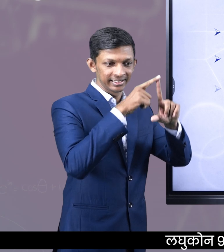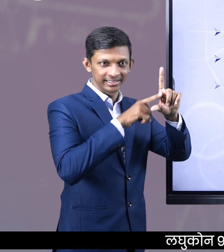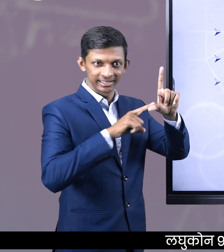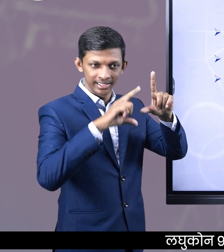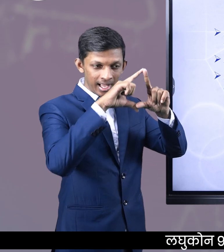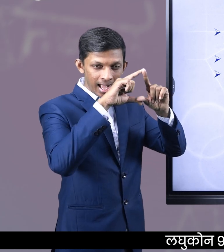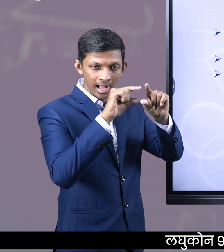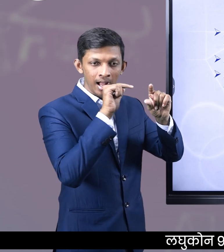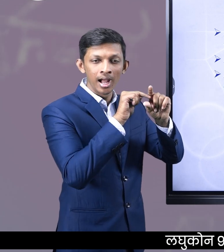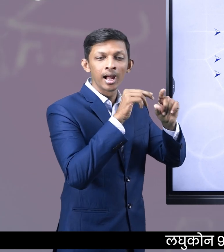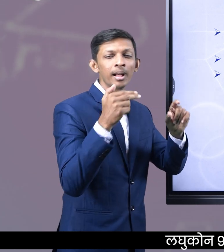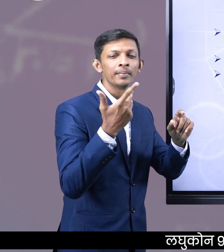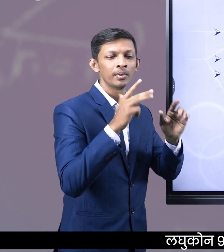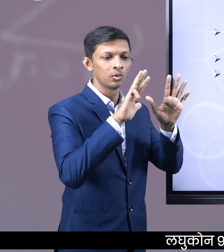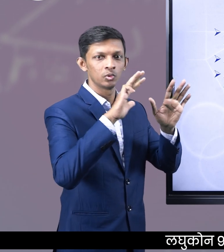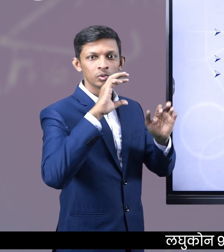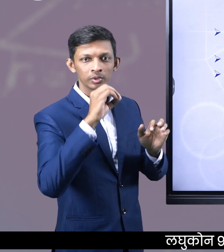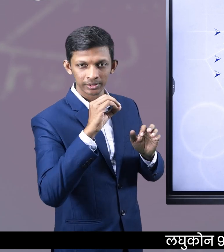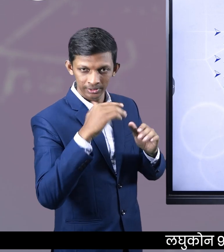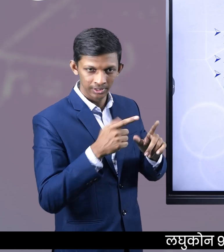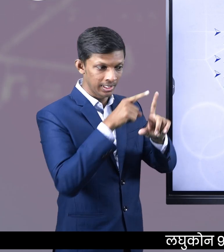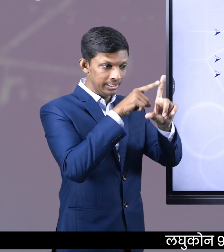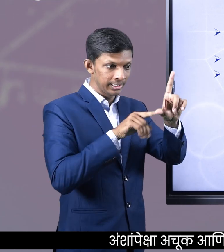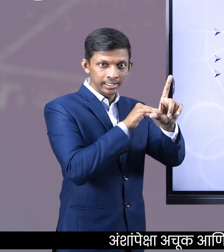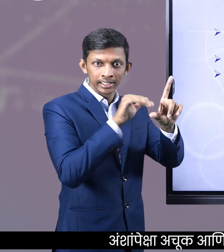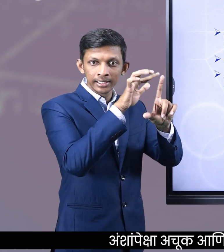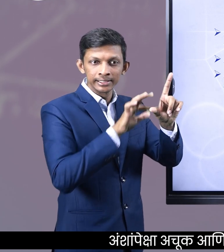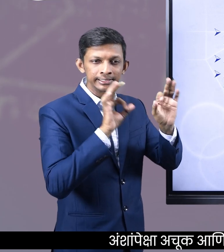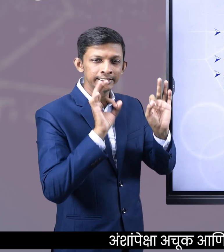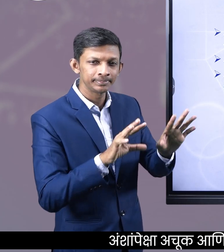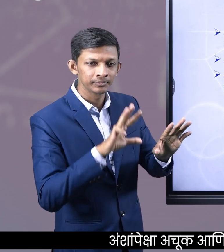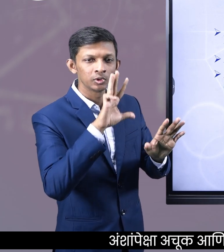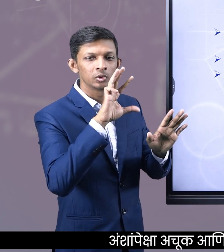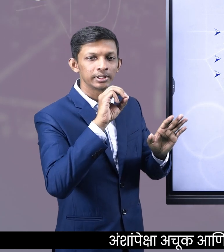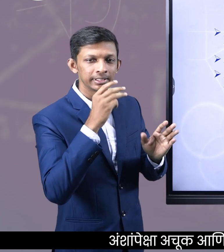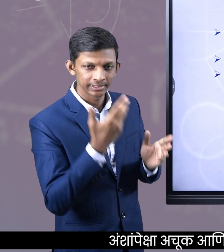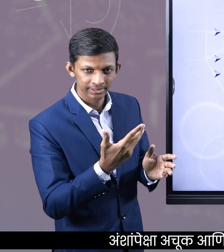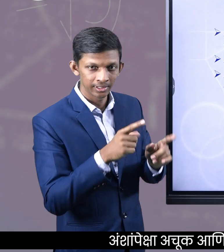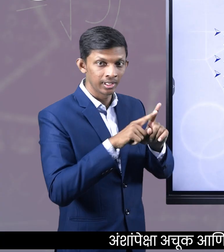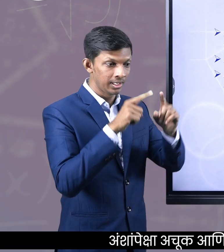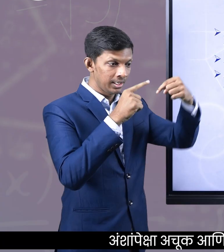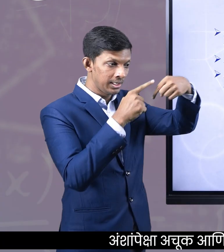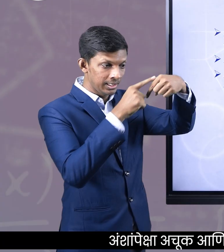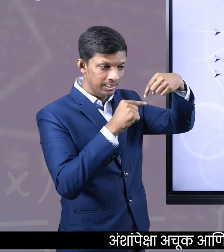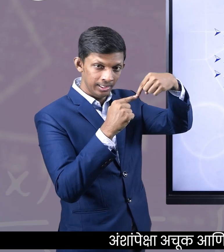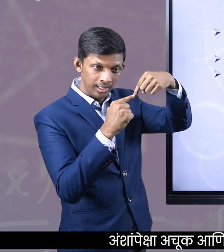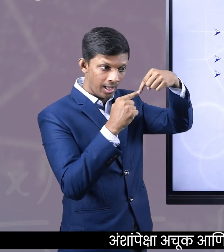लघुकोन 90 अंशापेक्षा कमी, काटकोन 90 अंशापेक्षा अचूक आणि विशाल कोन 90 अंशापेक्षा जास्त